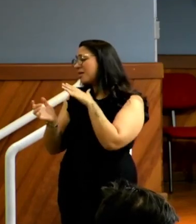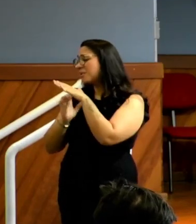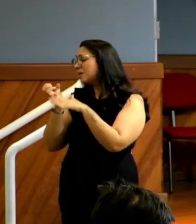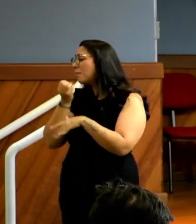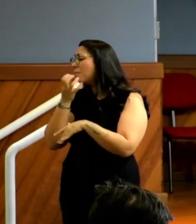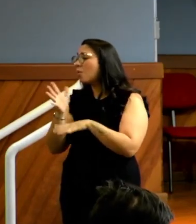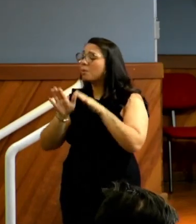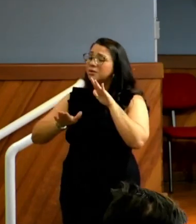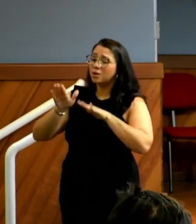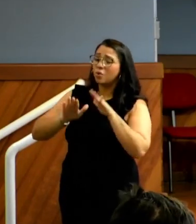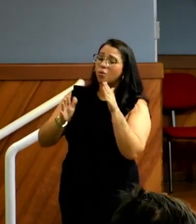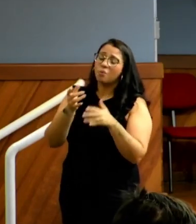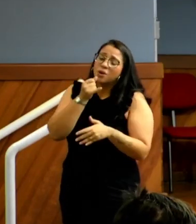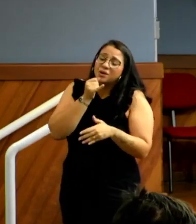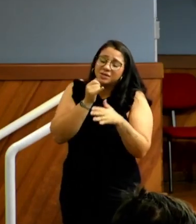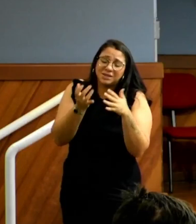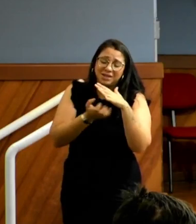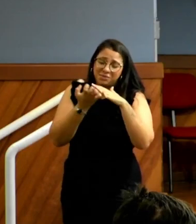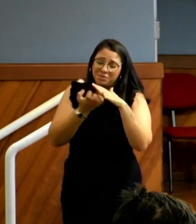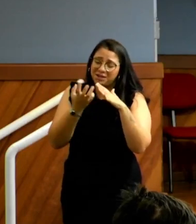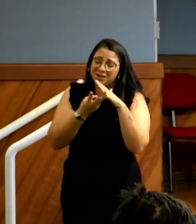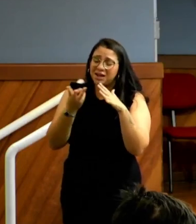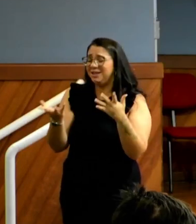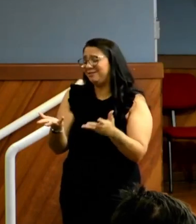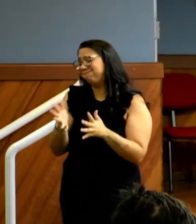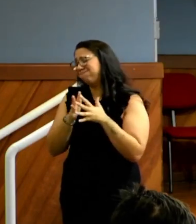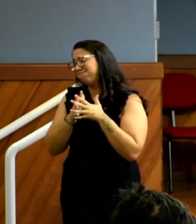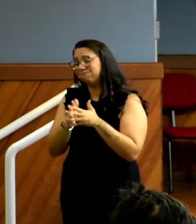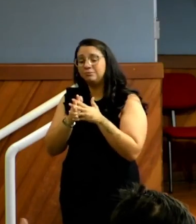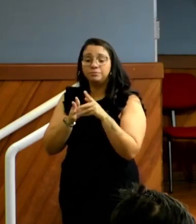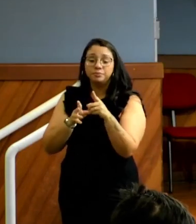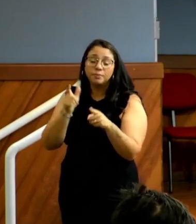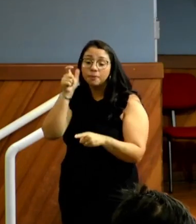mas infelizmente os exemplos que a gente tem de terceirização são muito complicados, né?